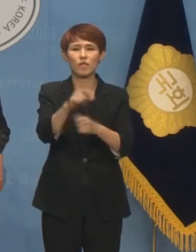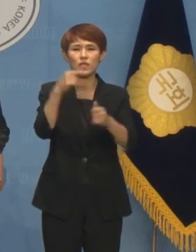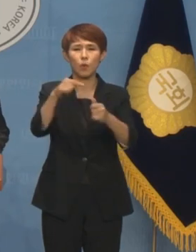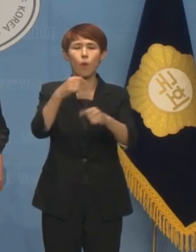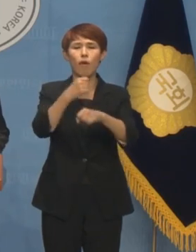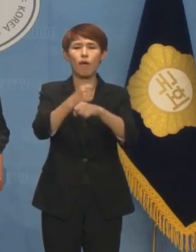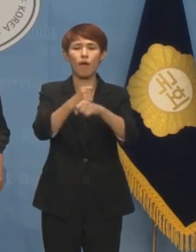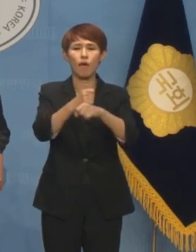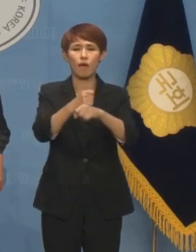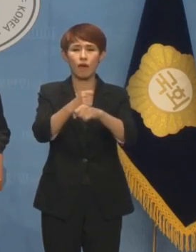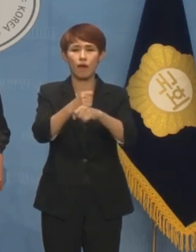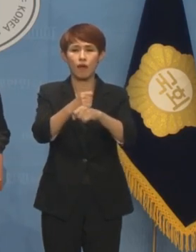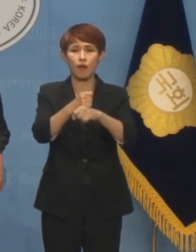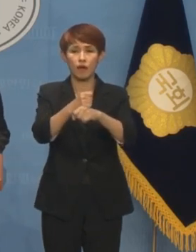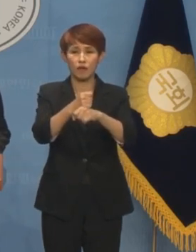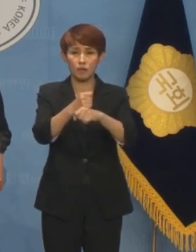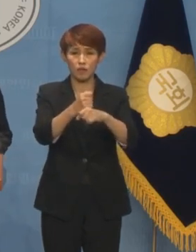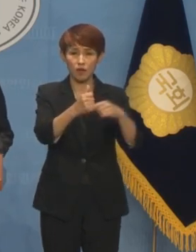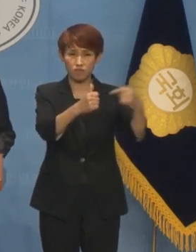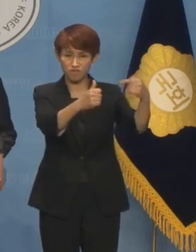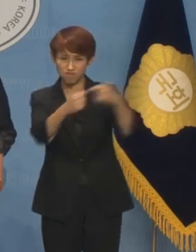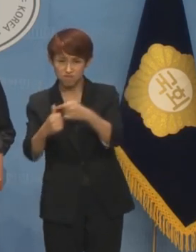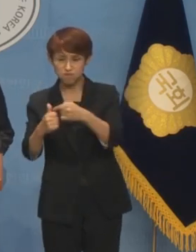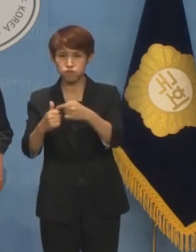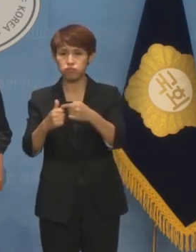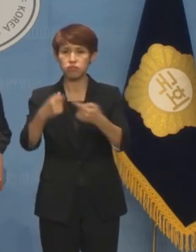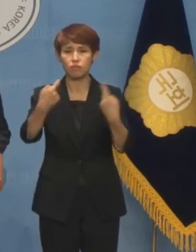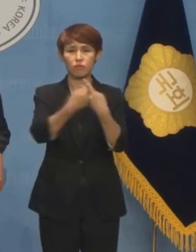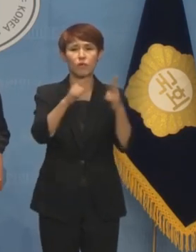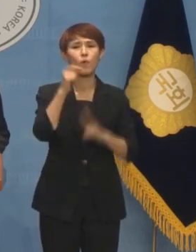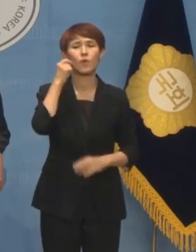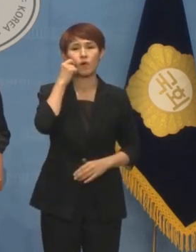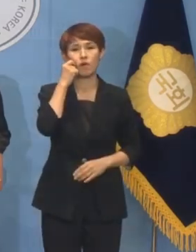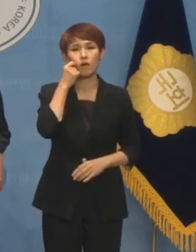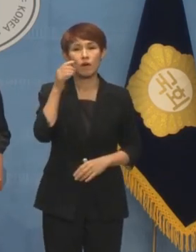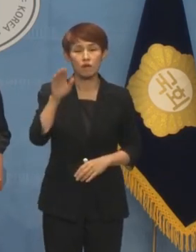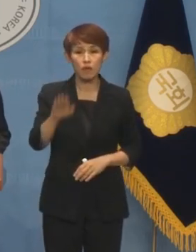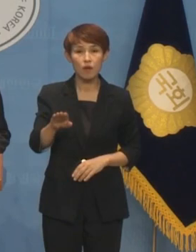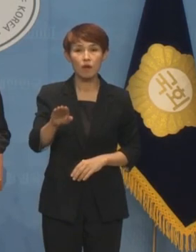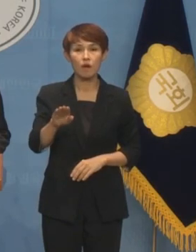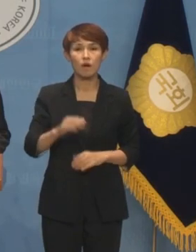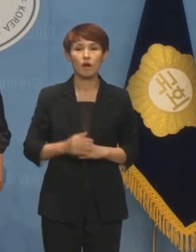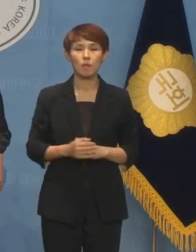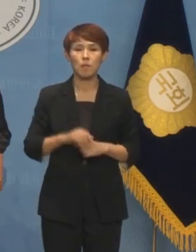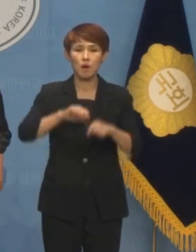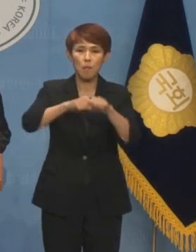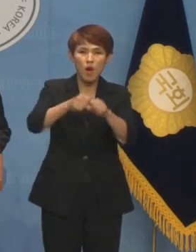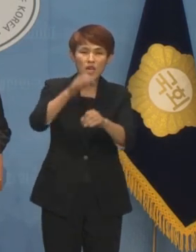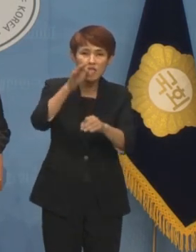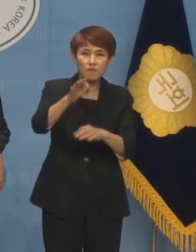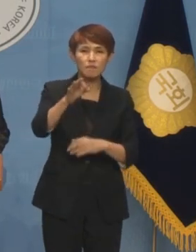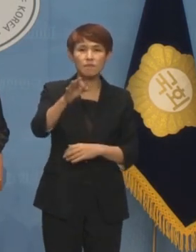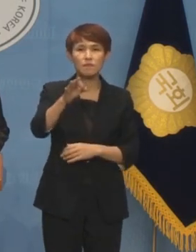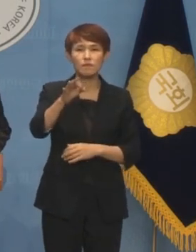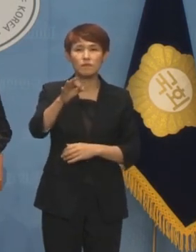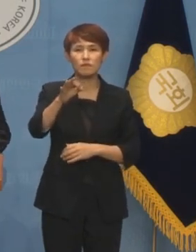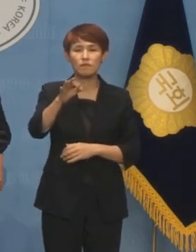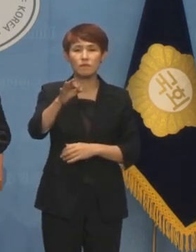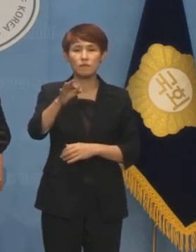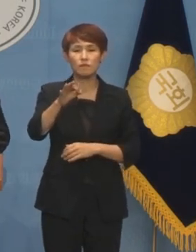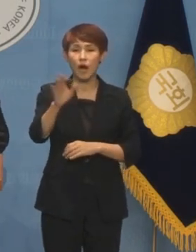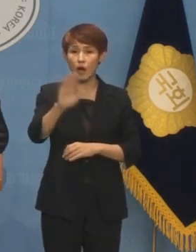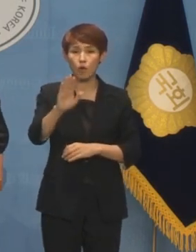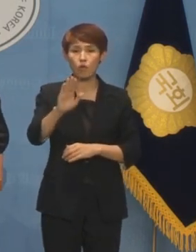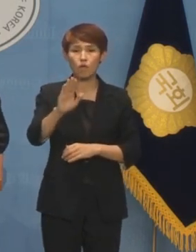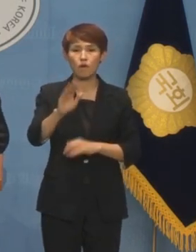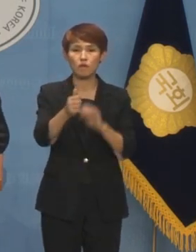요구하고 나선 것도 납득하기 어려운데, 보안 조치나 벌금 등의 페널티가 아닌